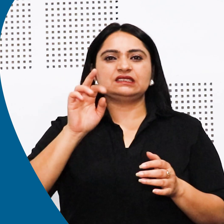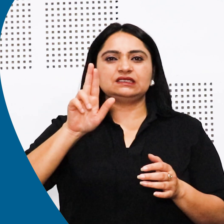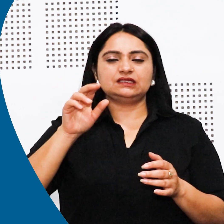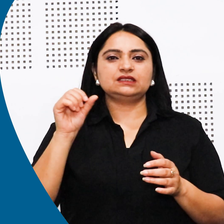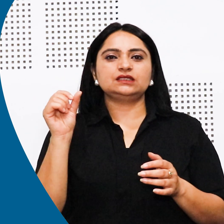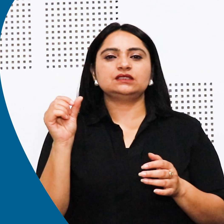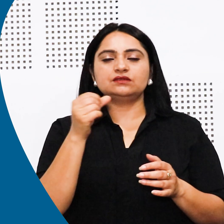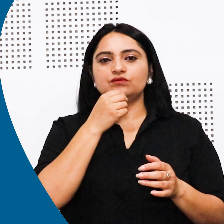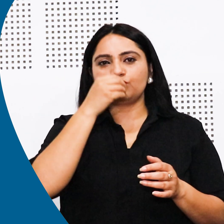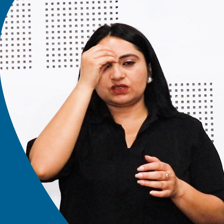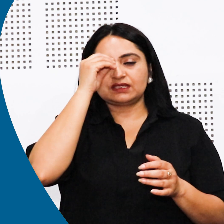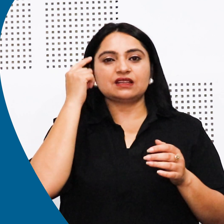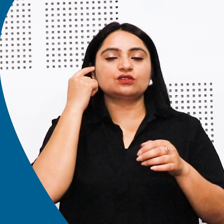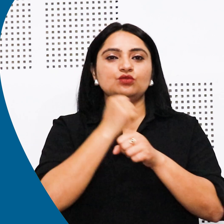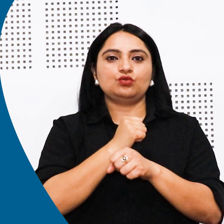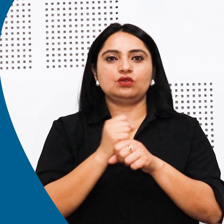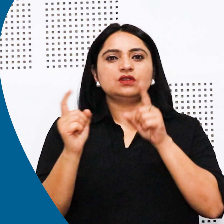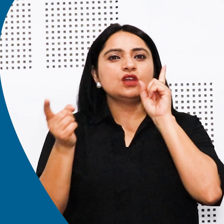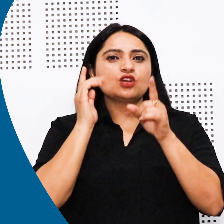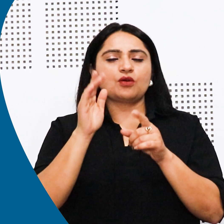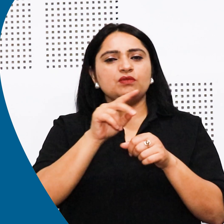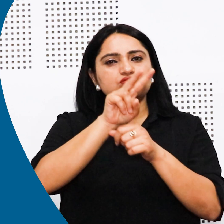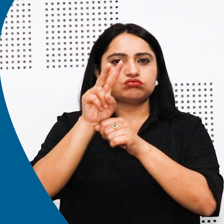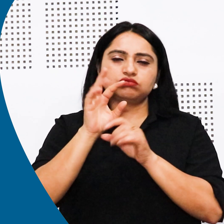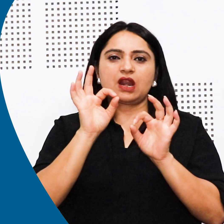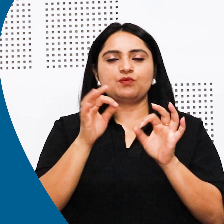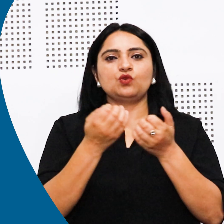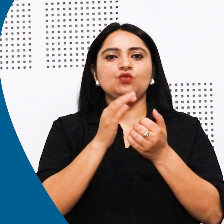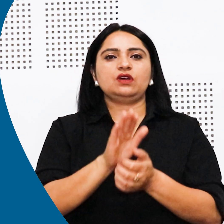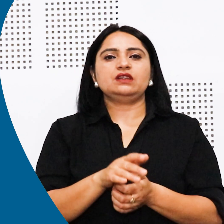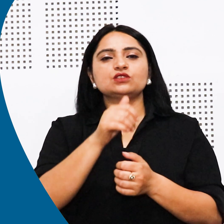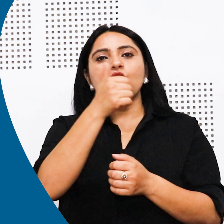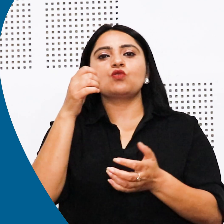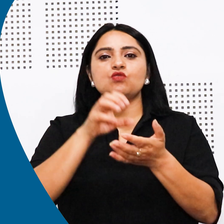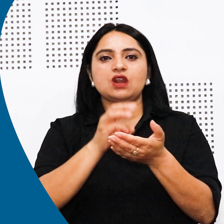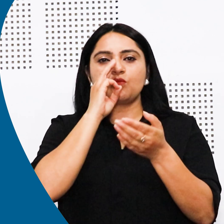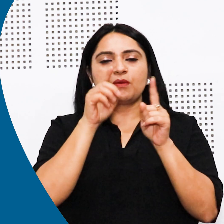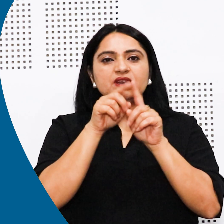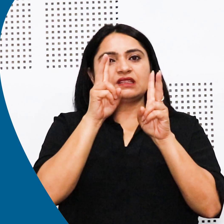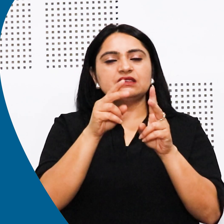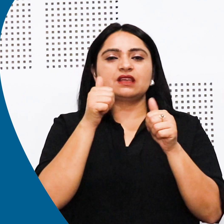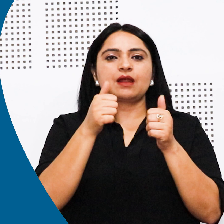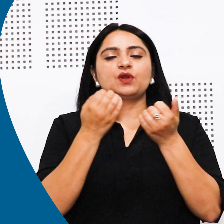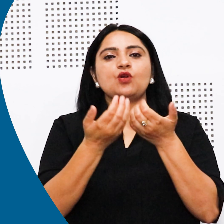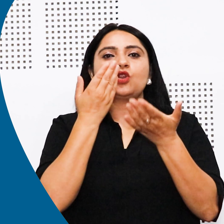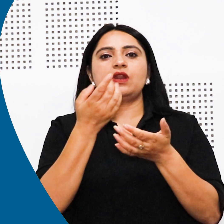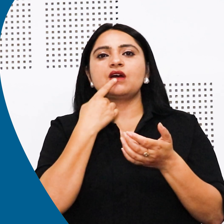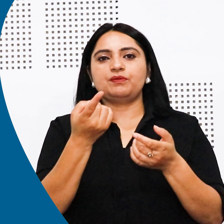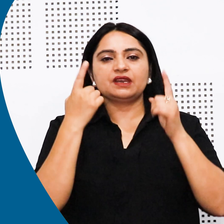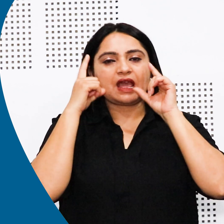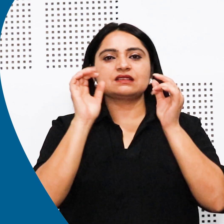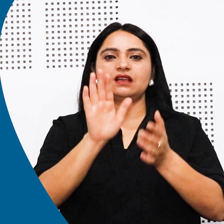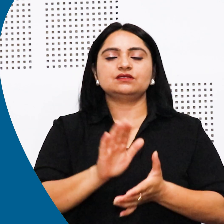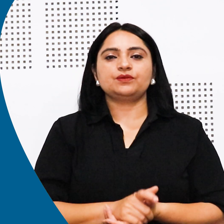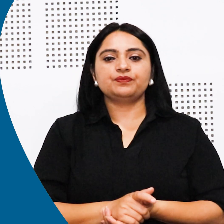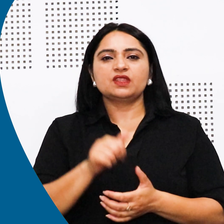गुरुङ। नगरपालिकाले हेरदेख राम्रै गरेको छ र अरूतिर पनि त्यस्तै राम्रै गरेको होला भन्ने हामीलाई उनी लागेको